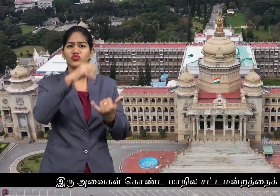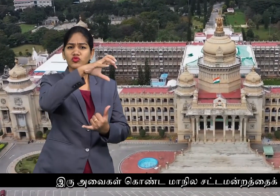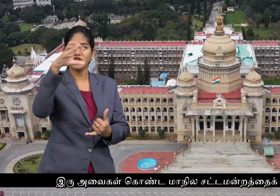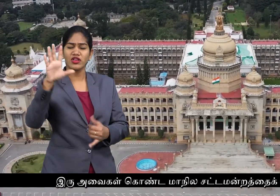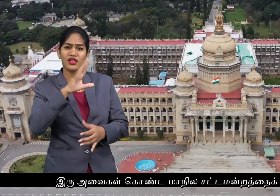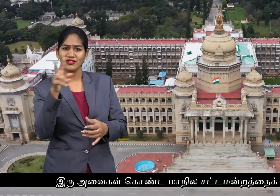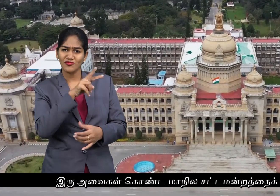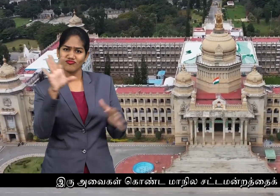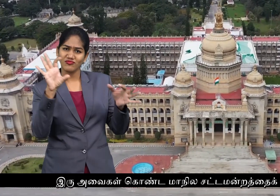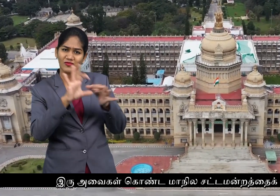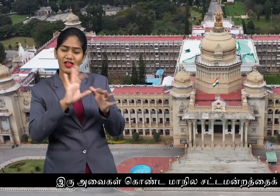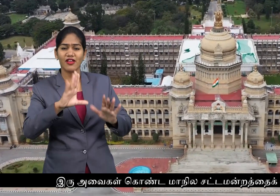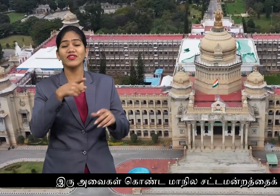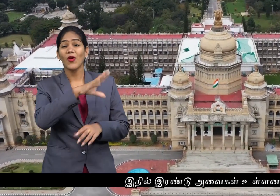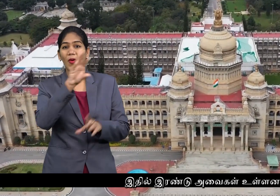கொண்டுள்ளது.